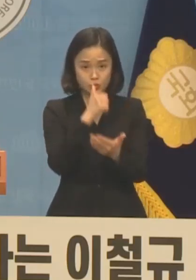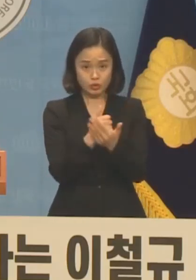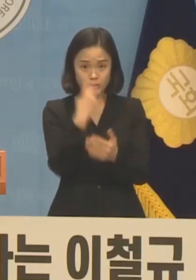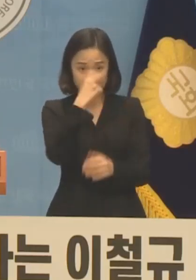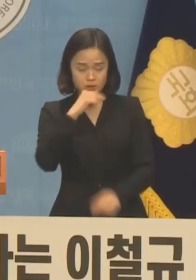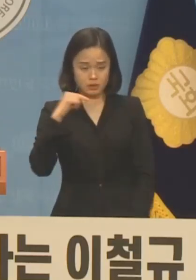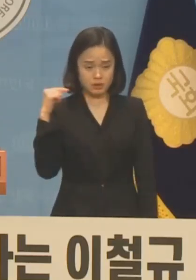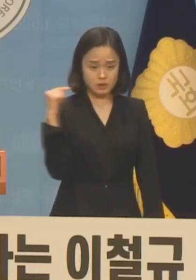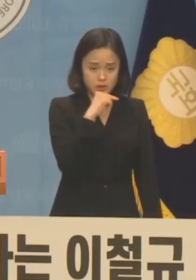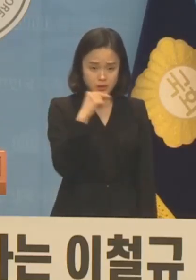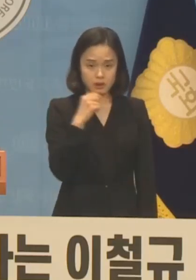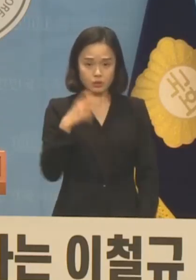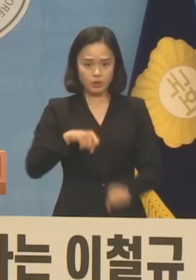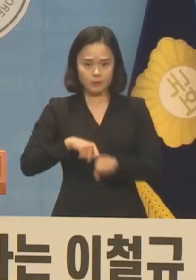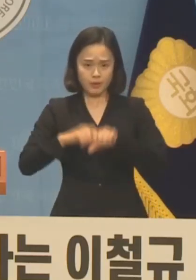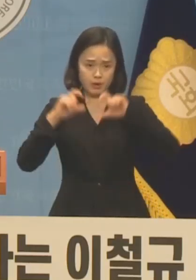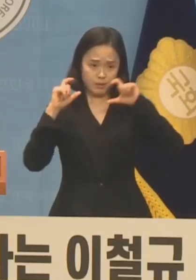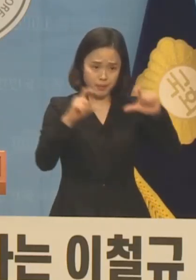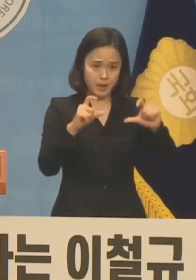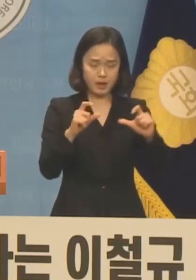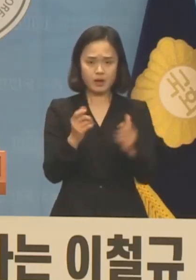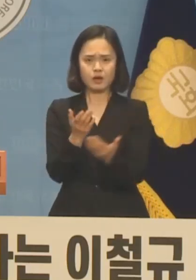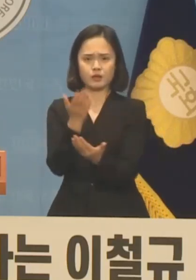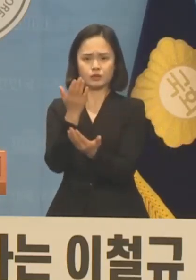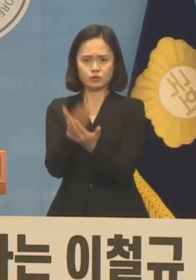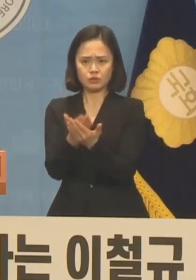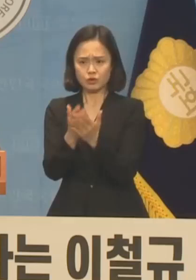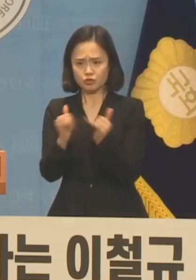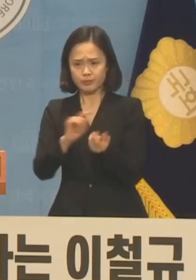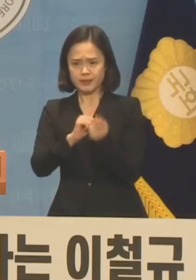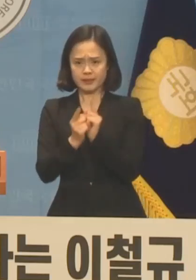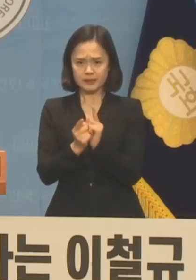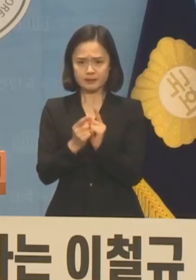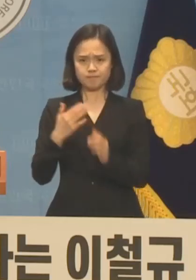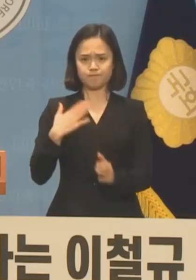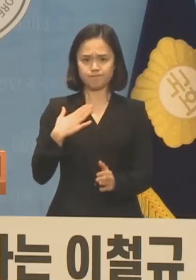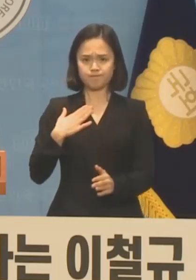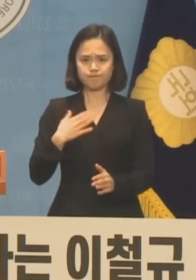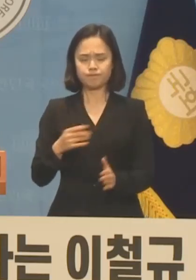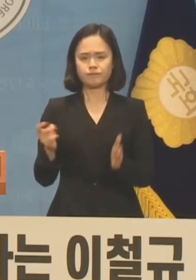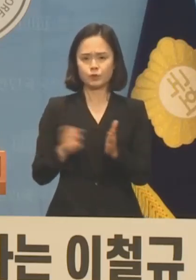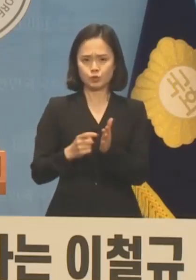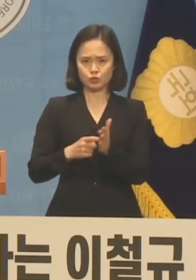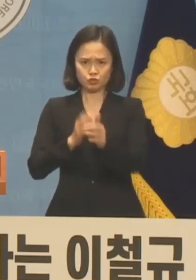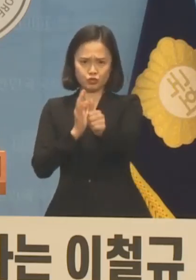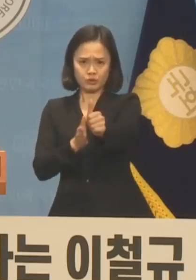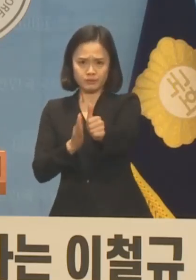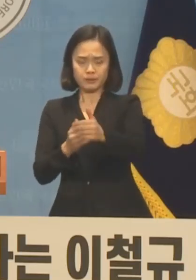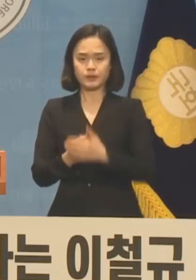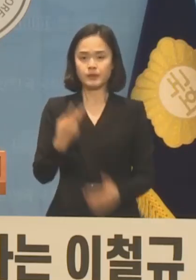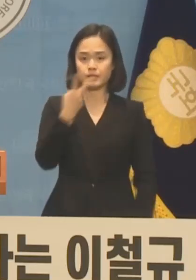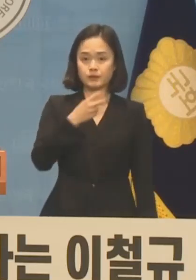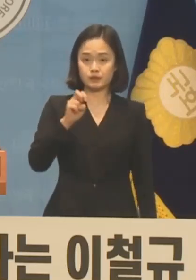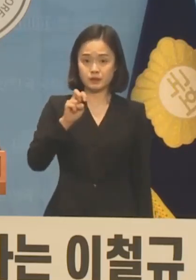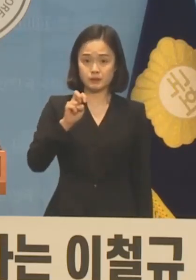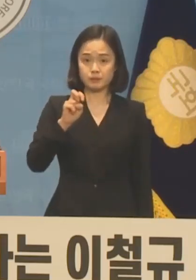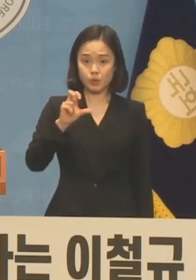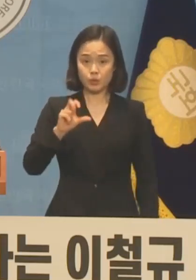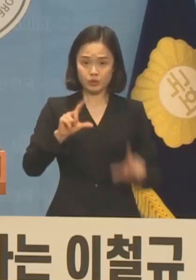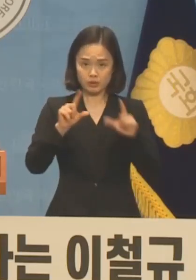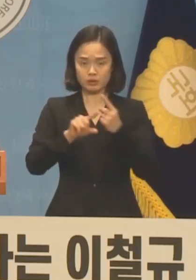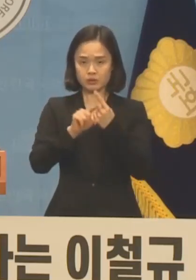엄중히 처벌하여 주기를 사법정의를 바라는 수많은 국민을 대신하여 강력히 촉구하는 바입니다. 2024년 1월